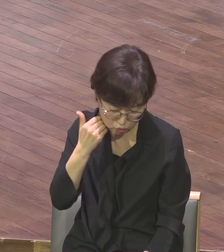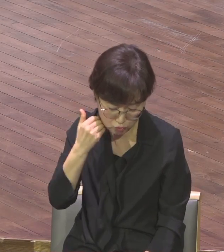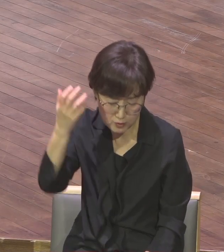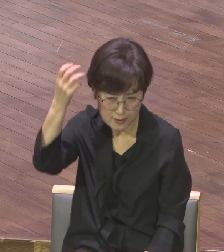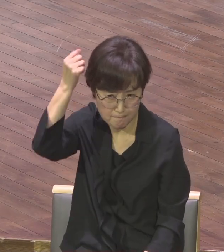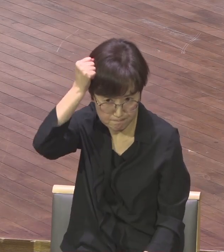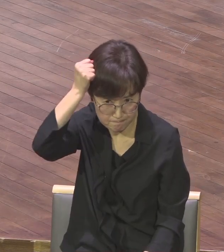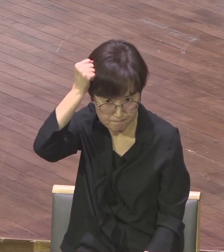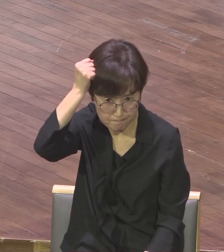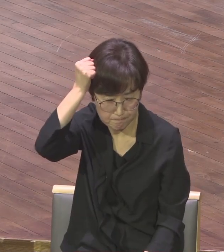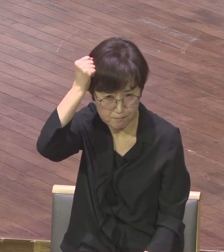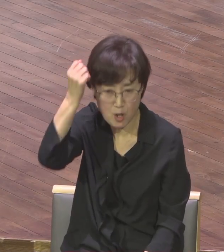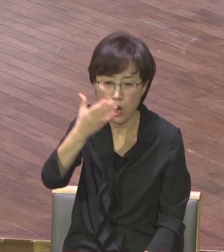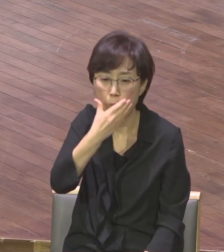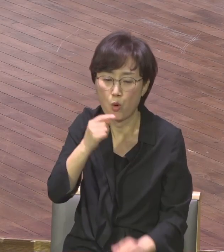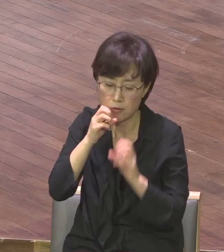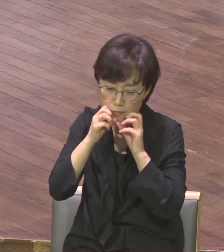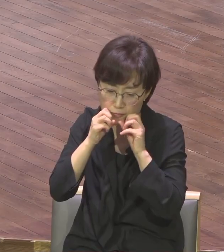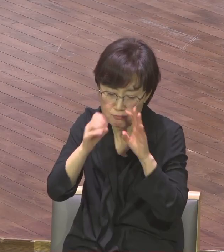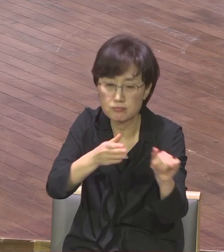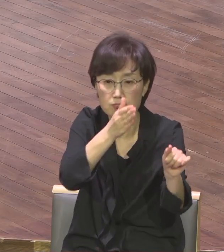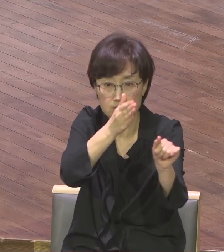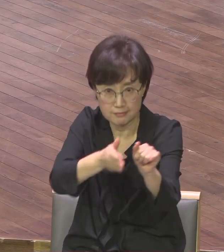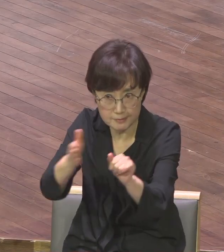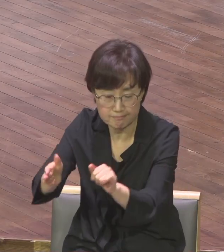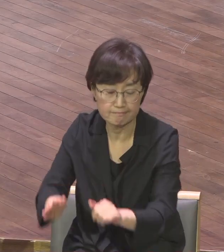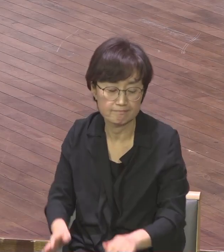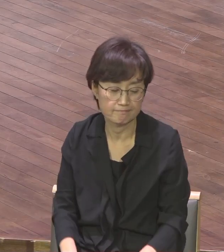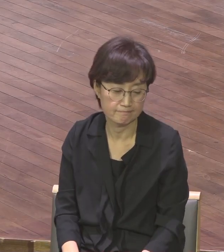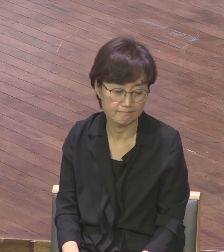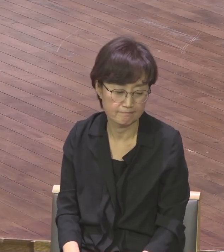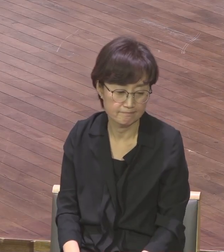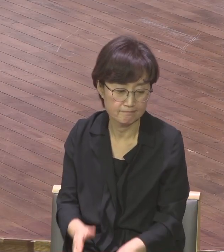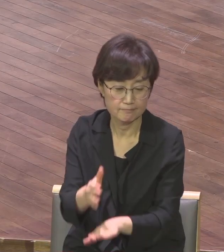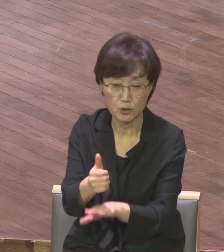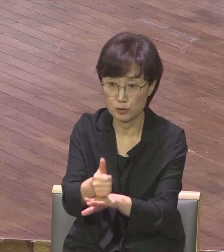언약의 도전이 있기를 주님으로 축복합니다. 결론입니다.